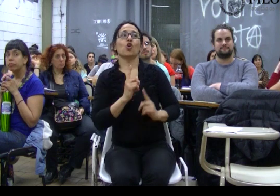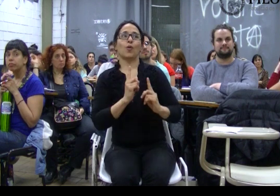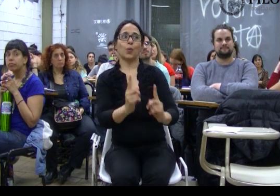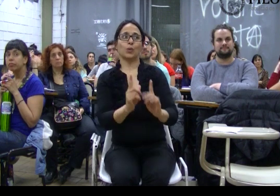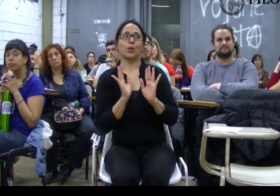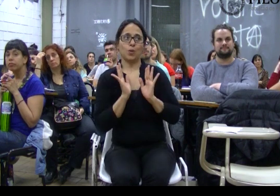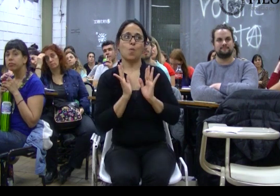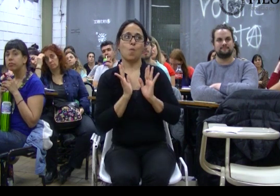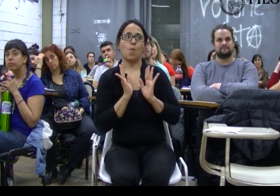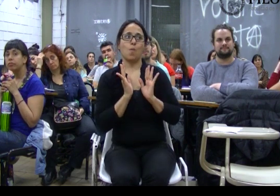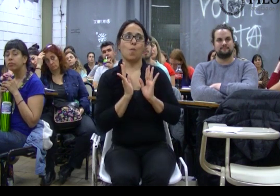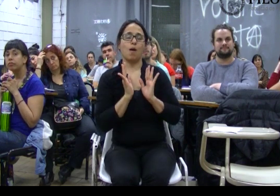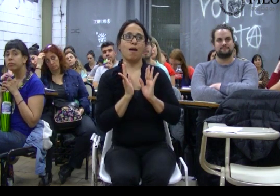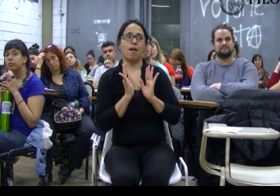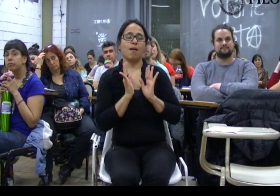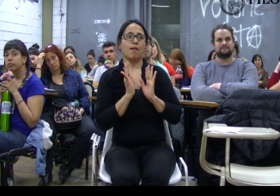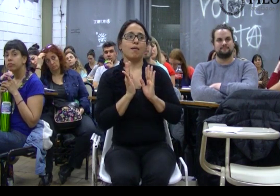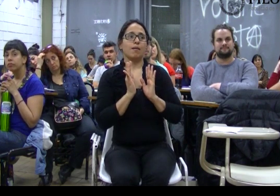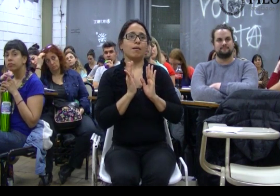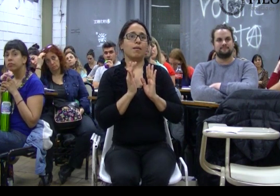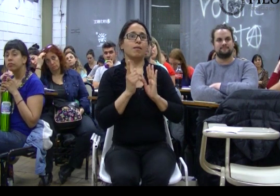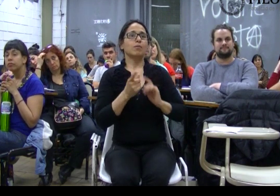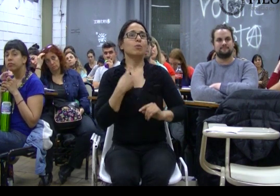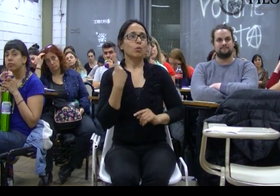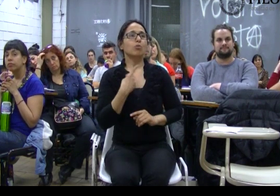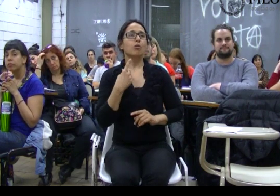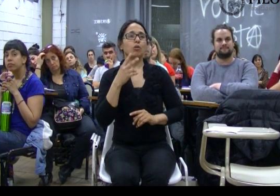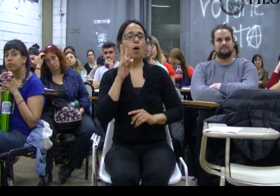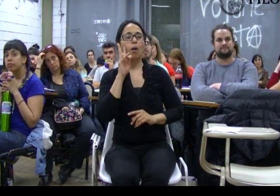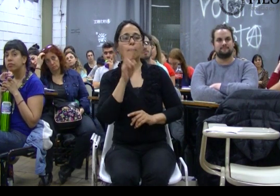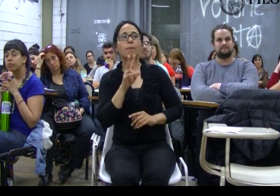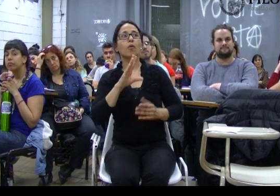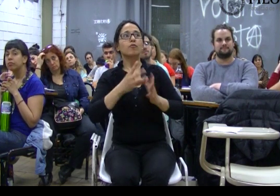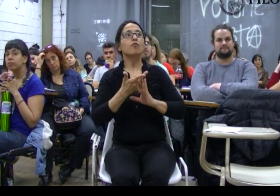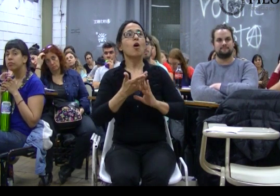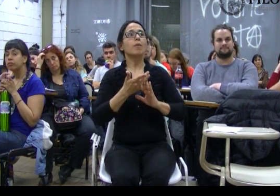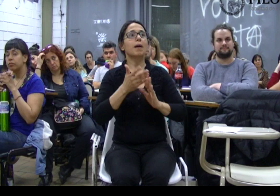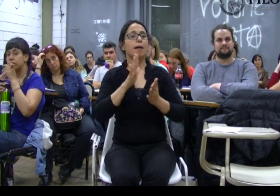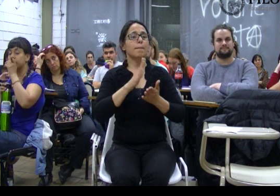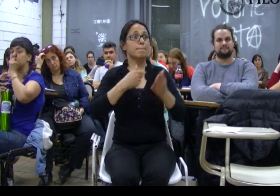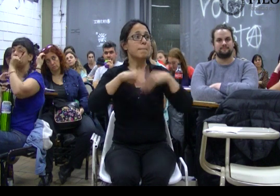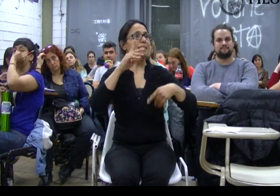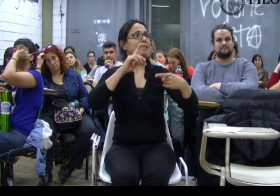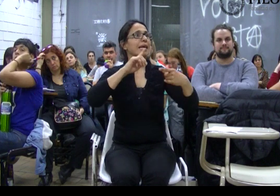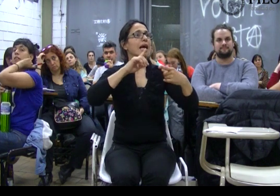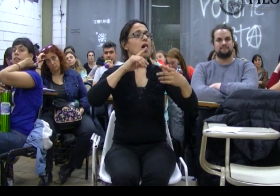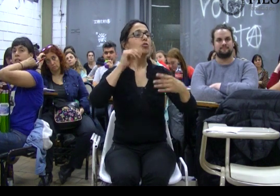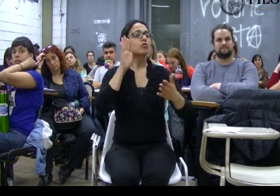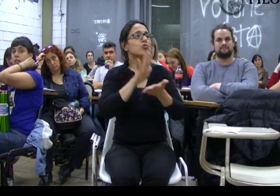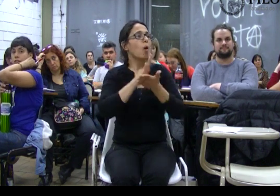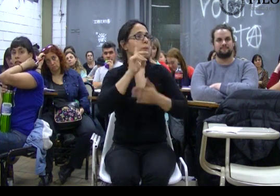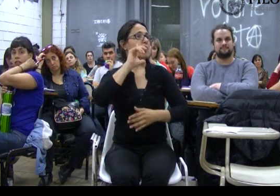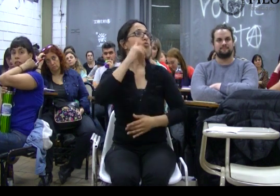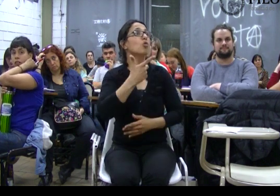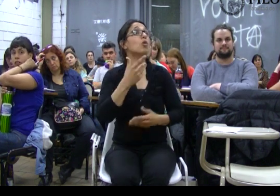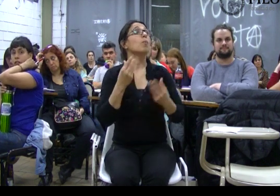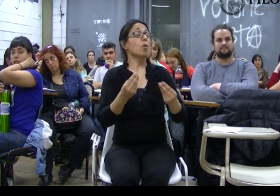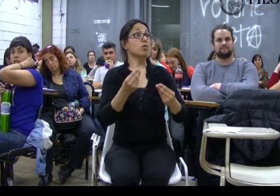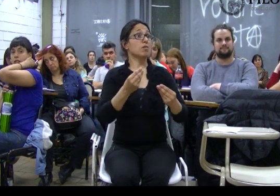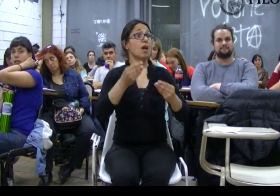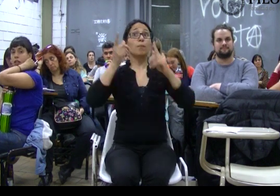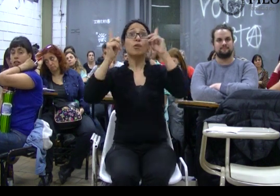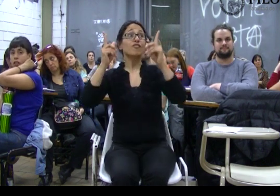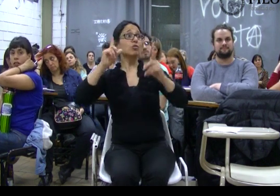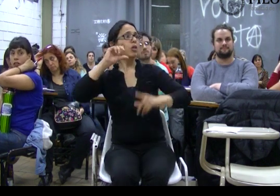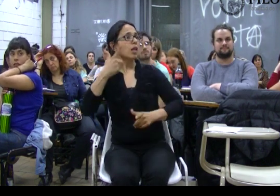absolutamente presente en relación con los sordos. Las maestras de sordos no saben la